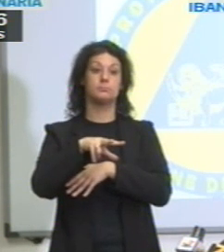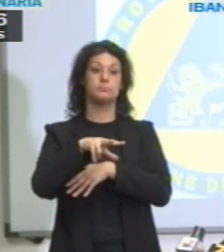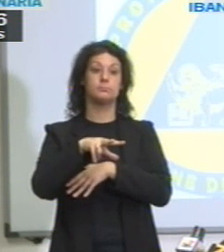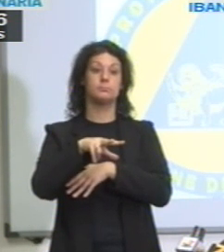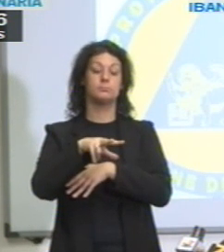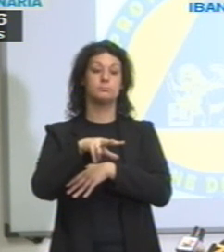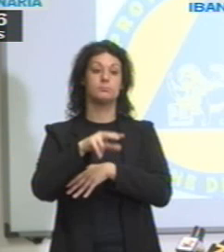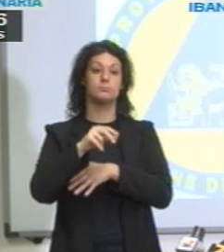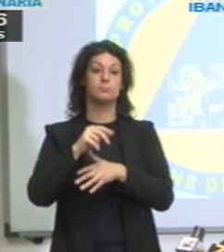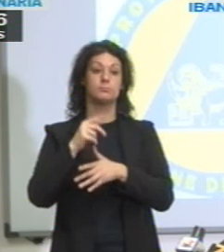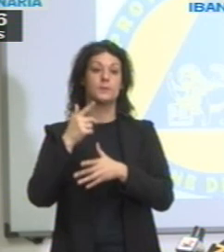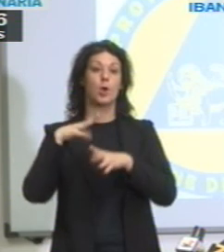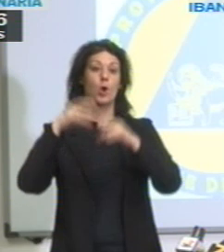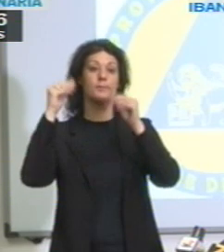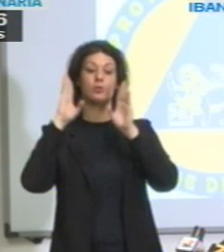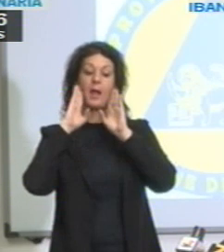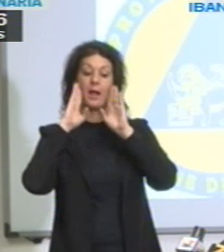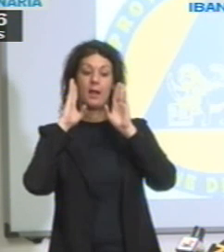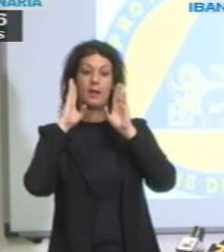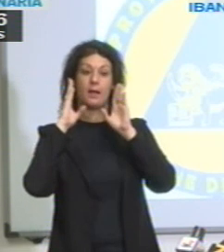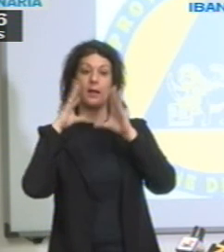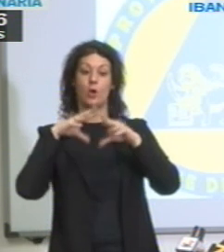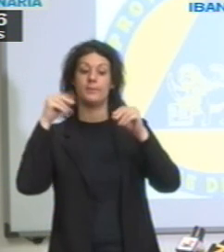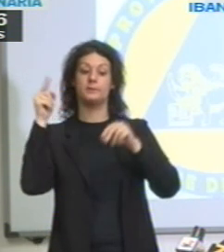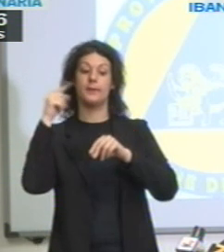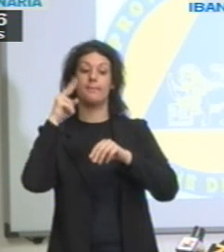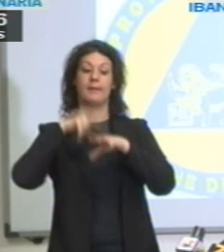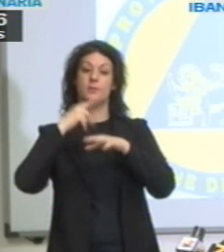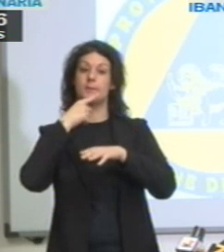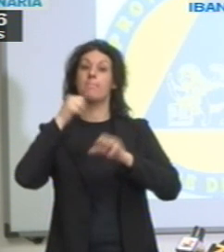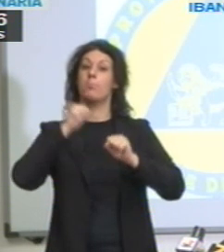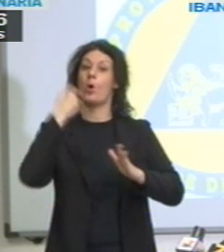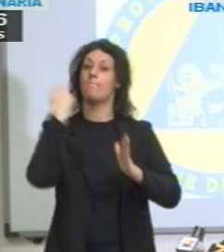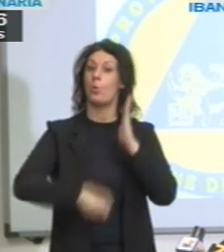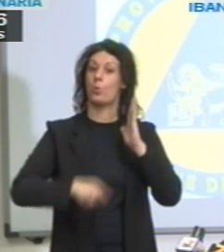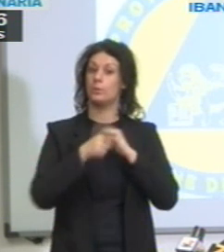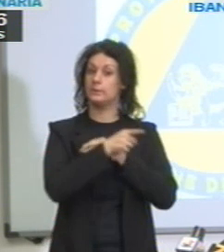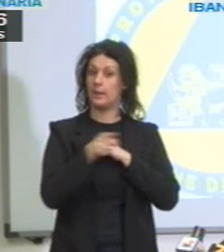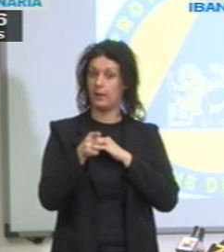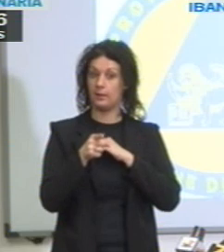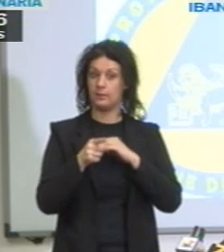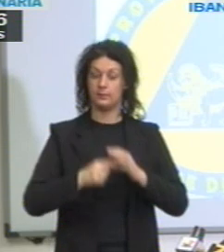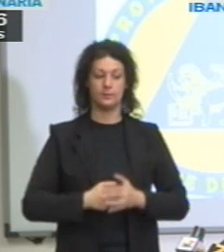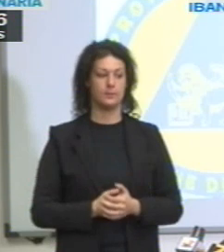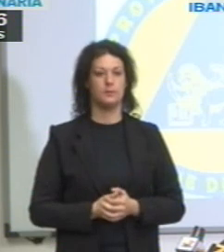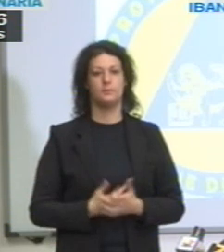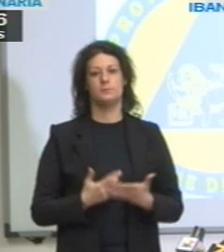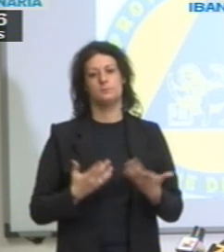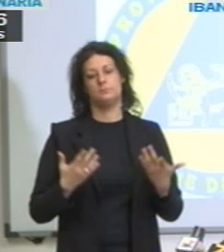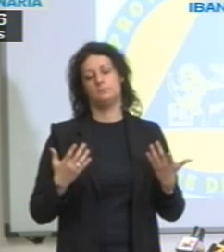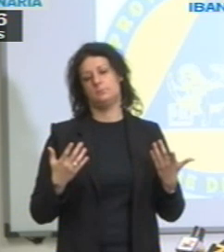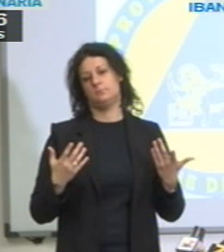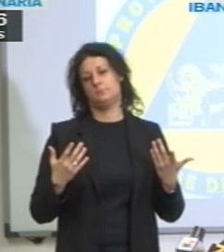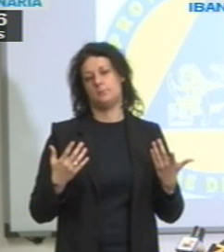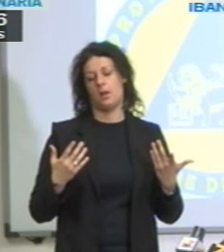forse potrebbero anche essere passibili di sanzioni per... Guardate, cioè io sono per il rispetto della legge, però siamo